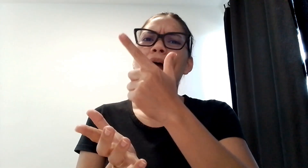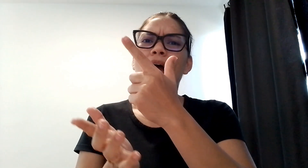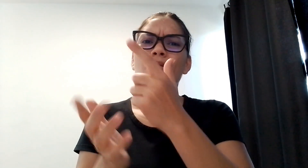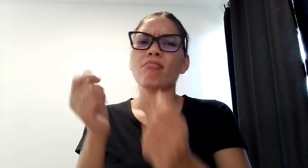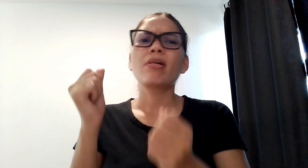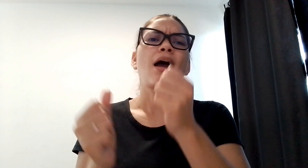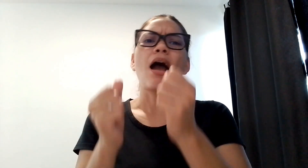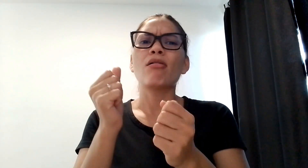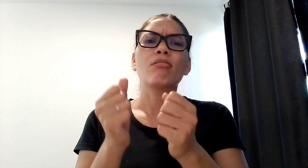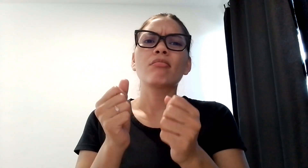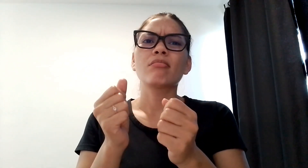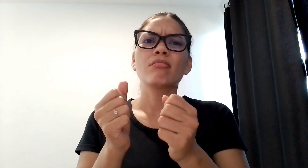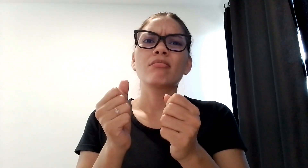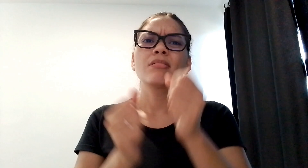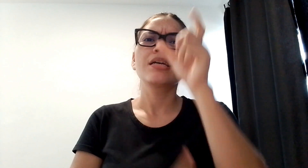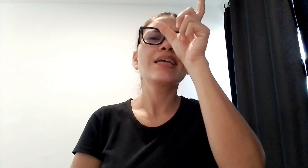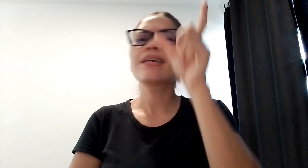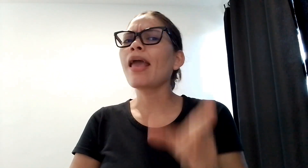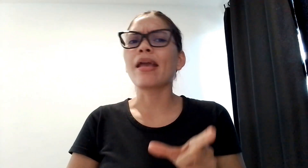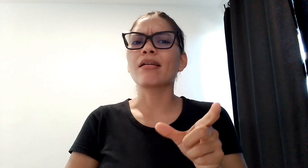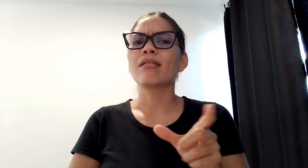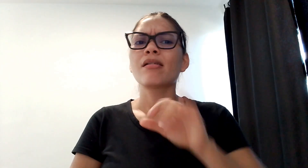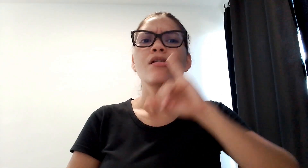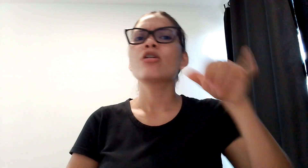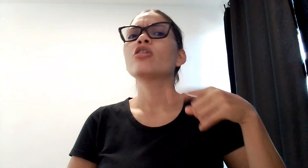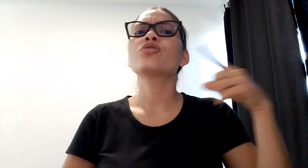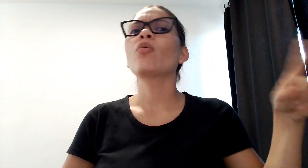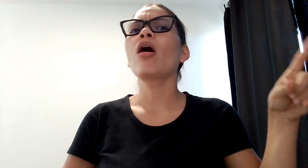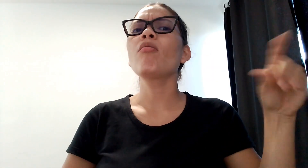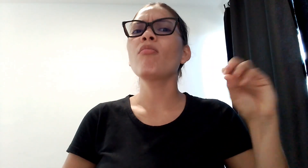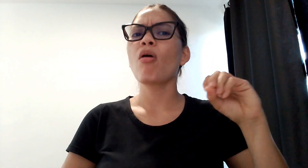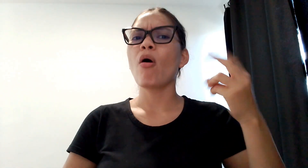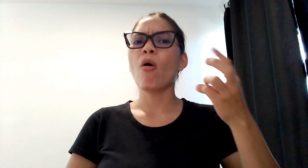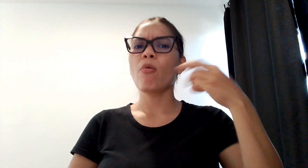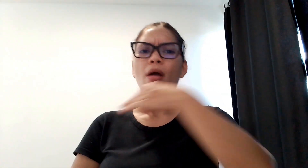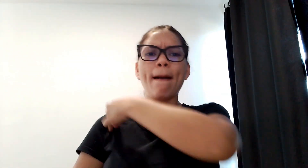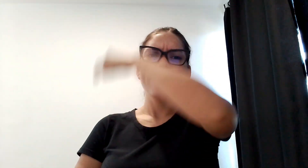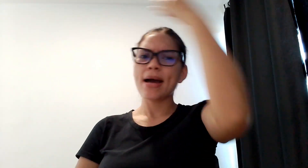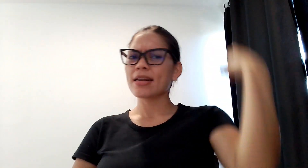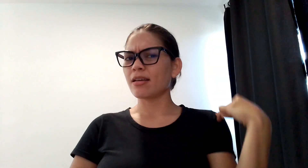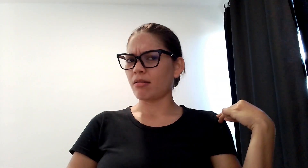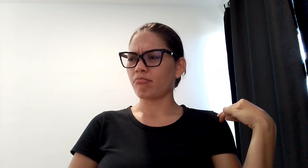comprar carro. Quem? João ou Maria?